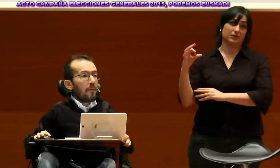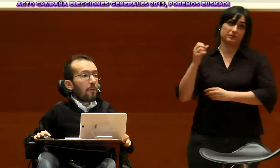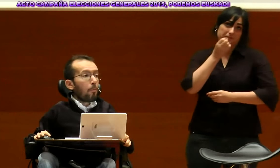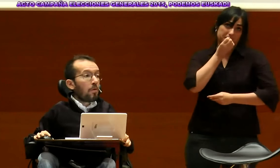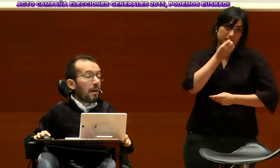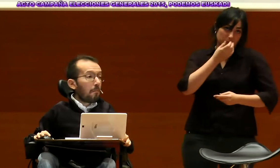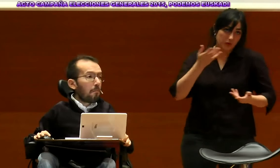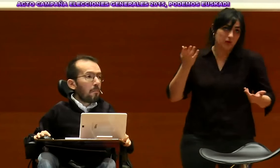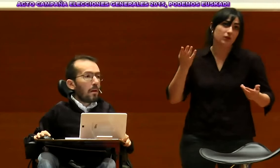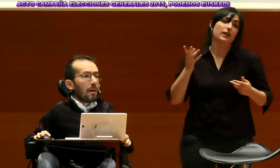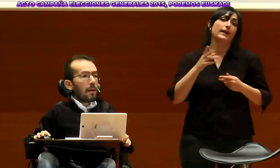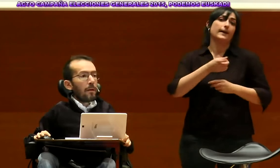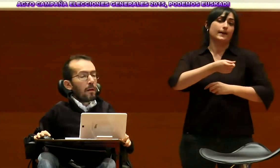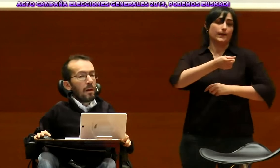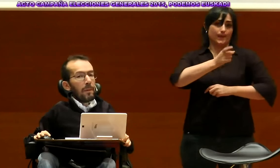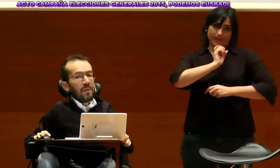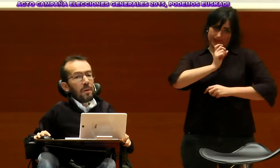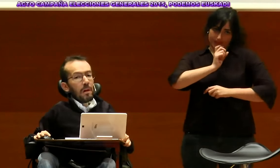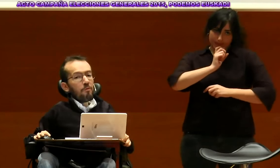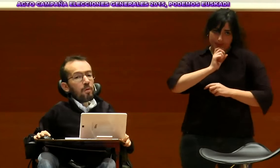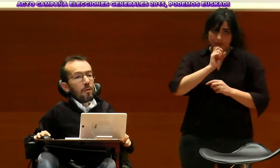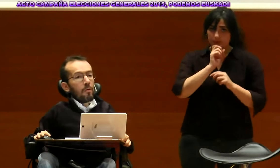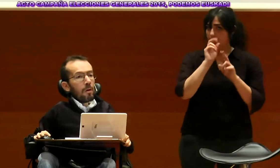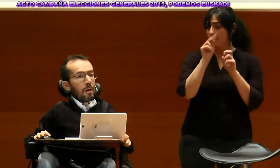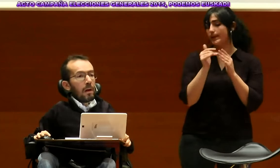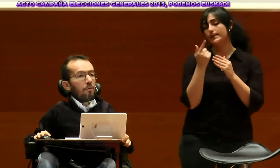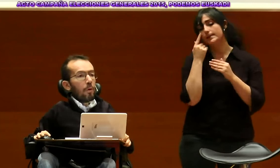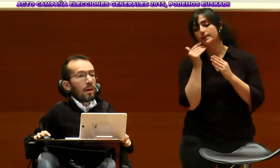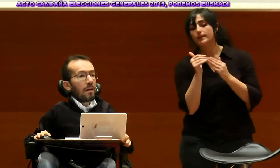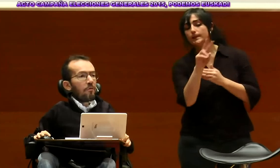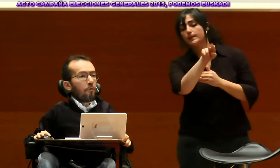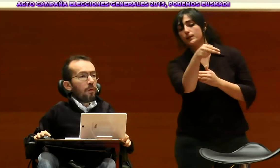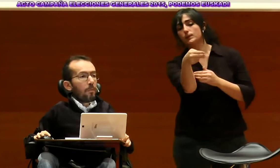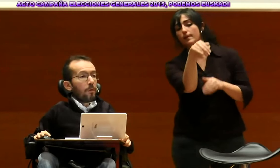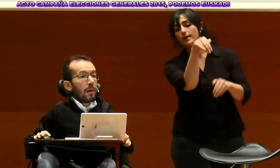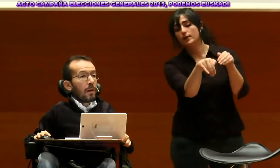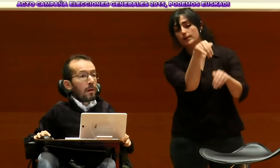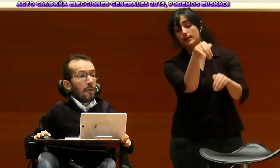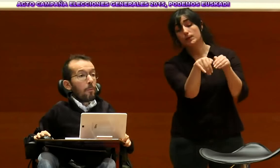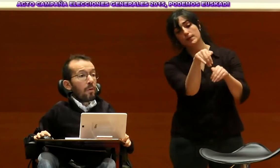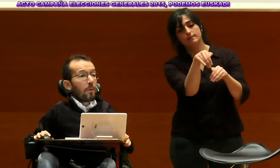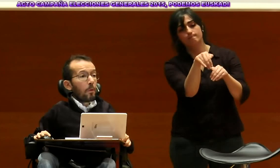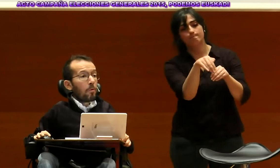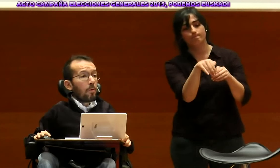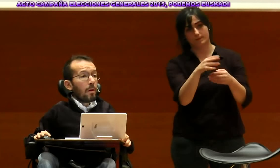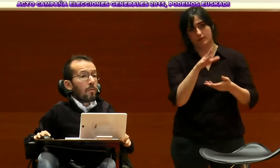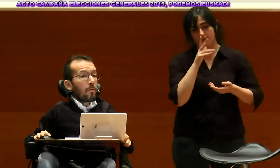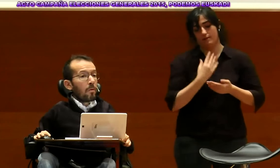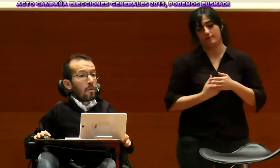de la dificultad de predecir el resultado electoral en estos tiempos de